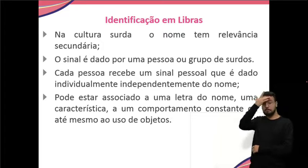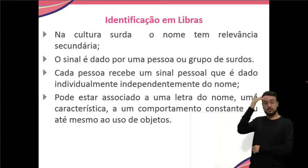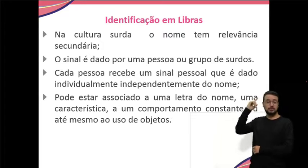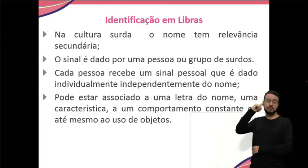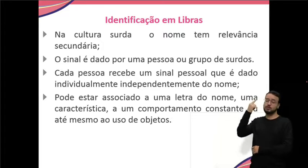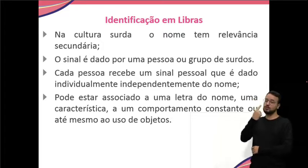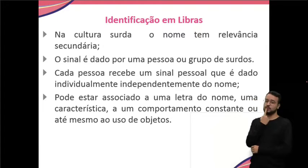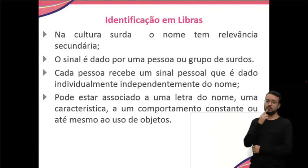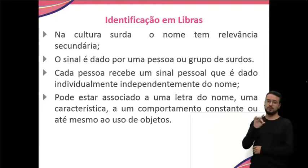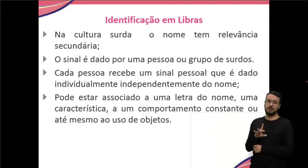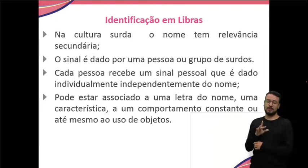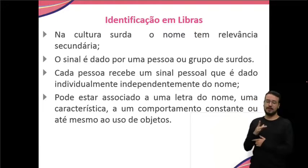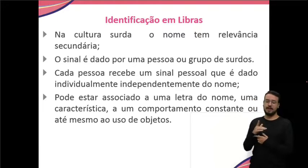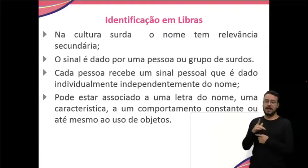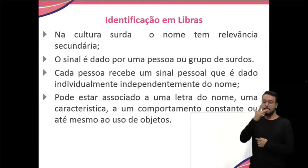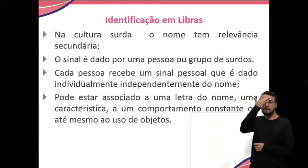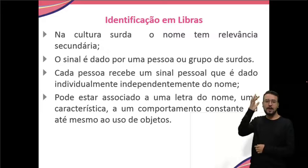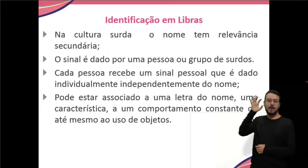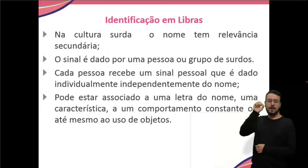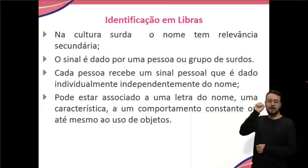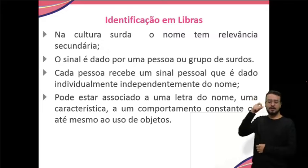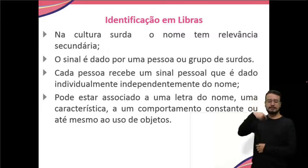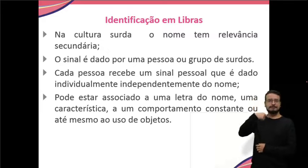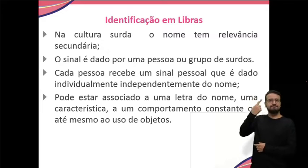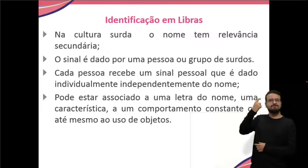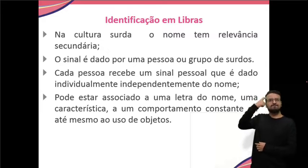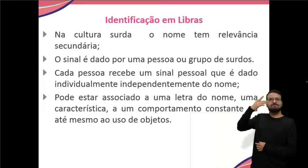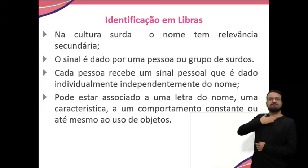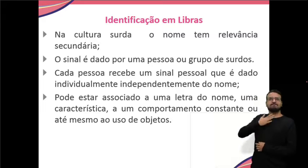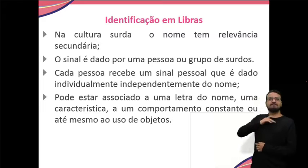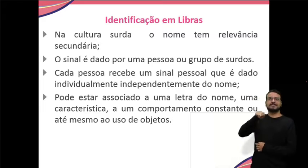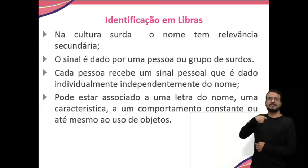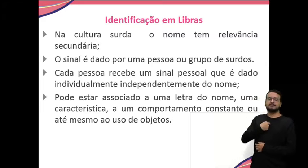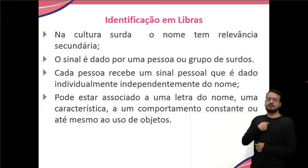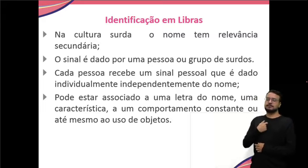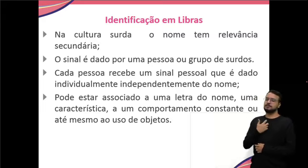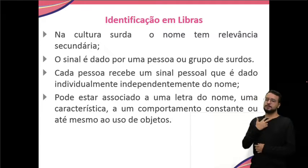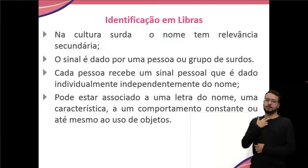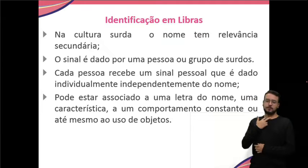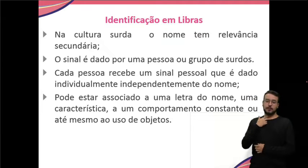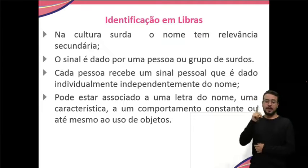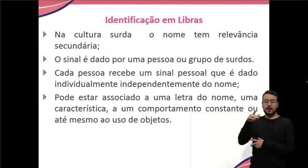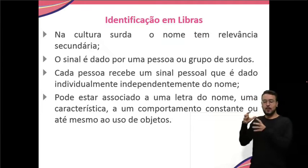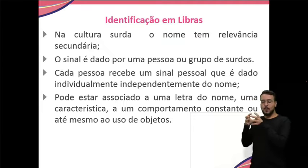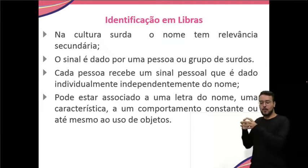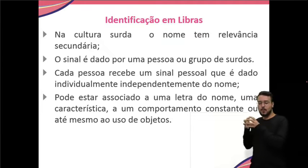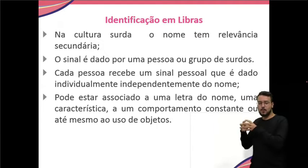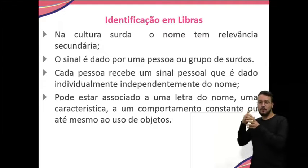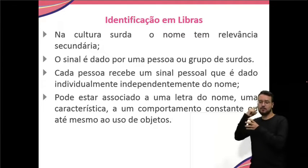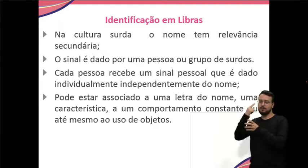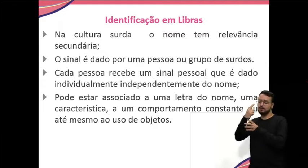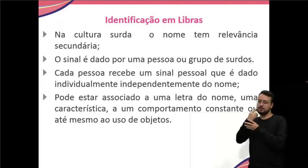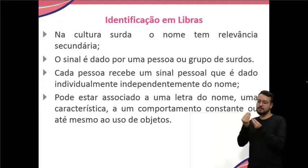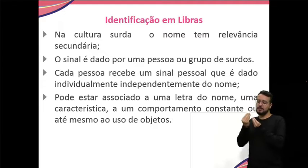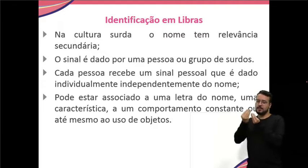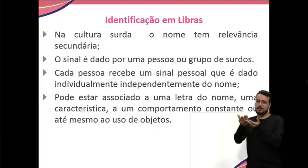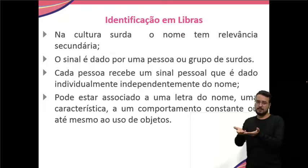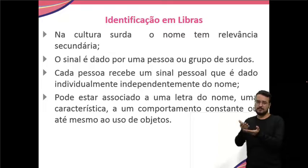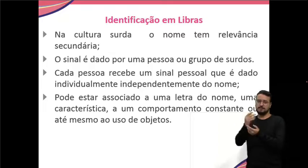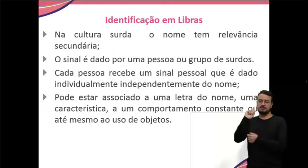não pode. Uma pessoa surda ou um grupo de surdos que oferece o sinal para você. Então, você precisa realmente